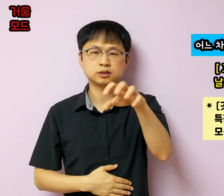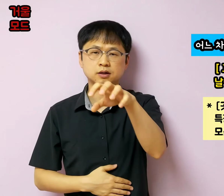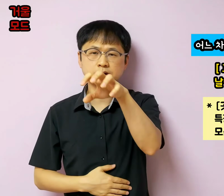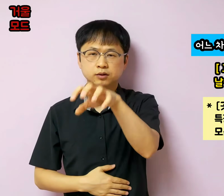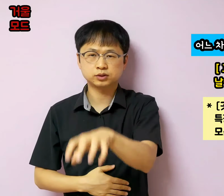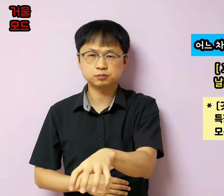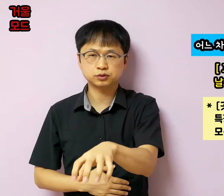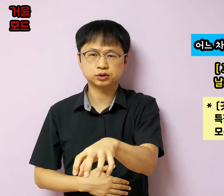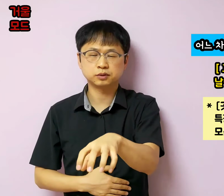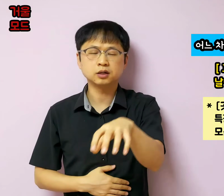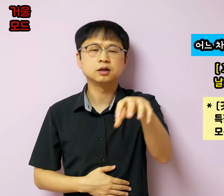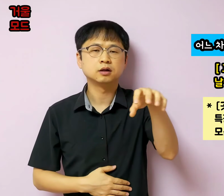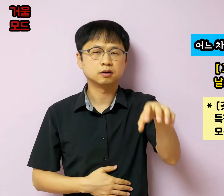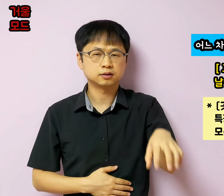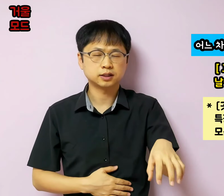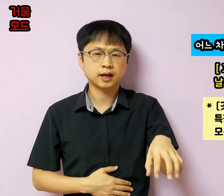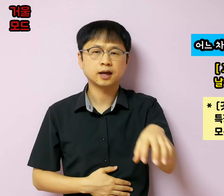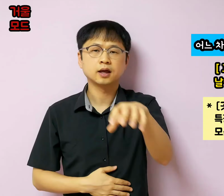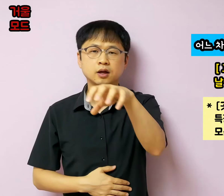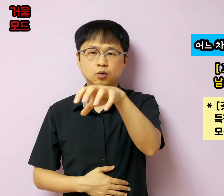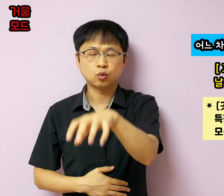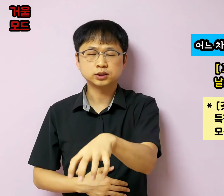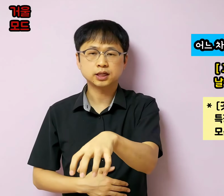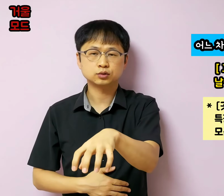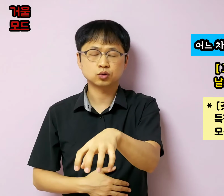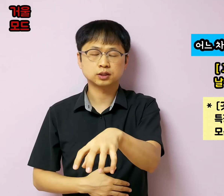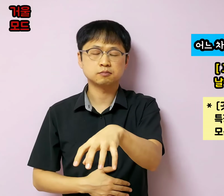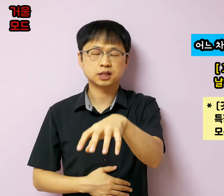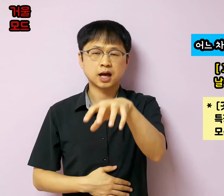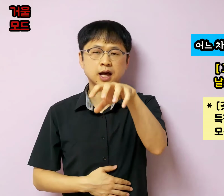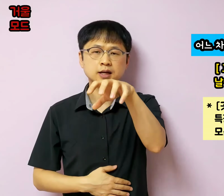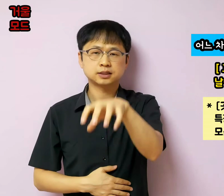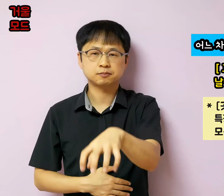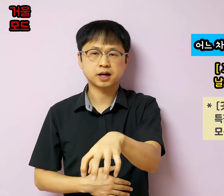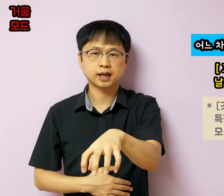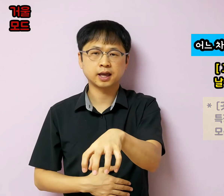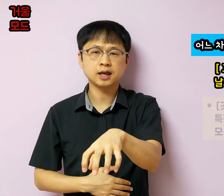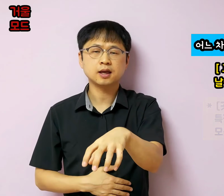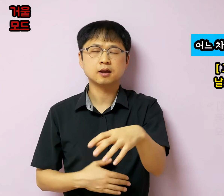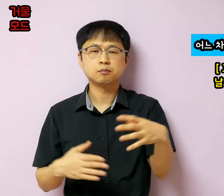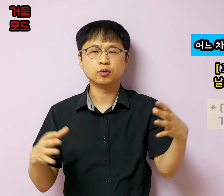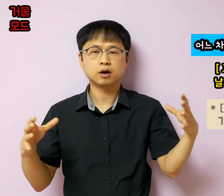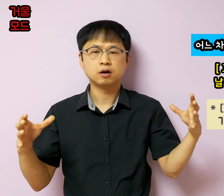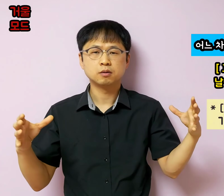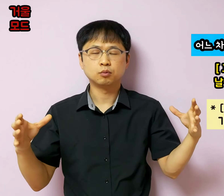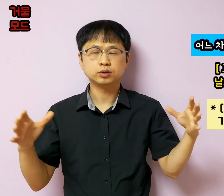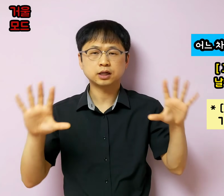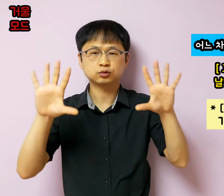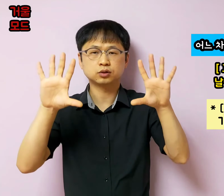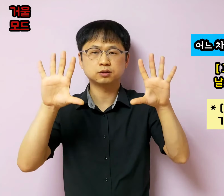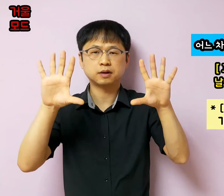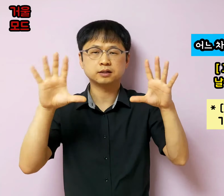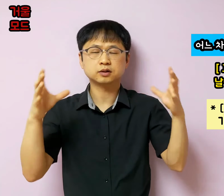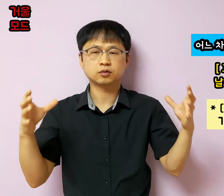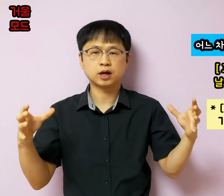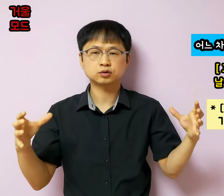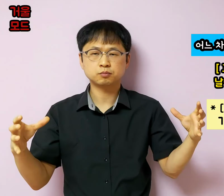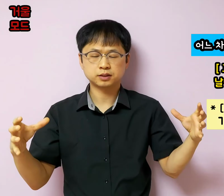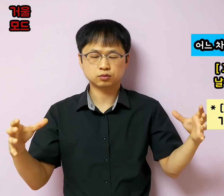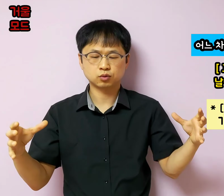구부려서 아래로 짚어주시면 어디에, 곳이라는 수어가 됩니다. 방에 모이다는 수어는 말 그대로